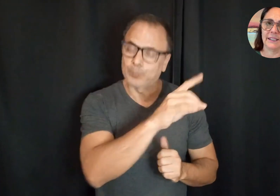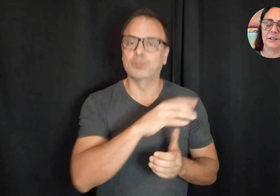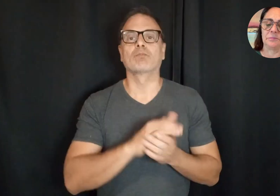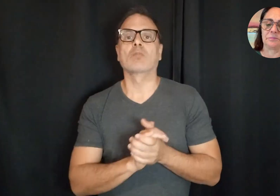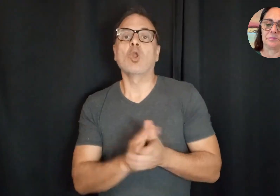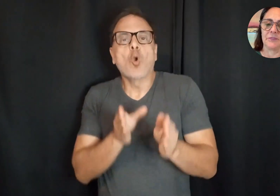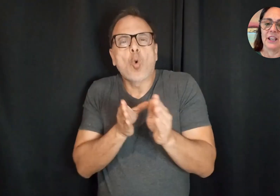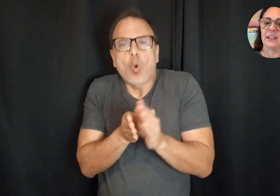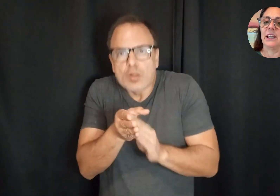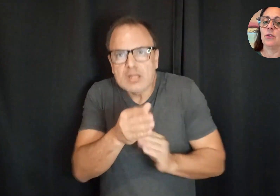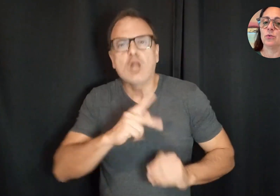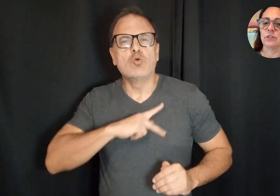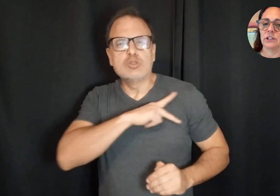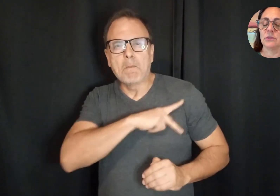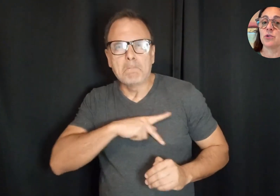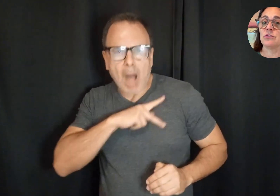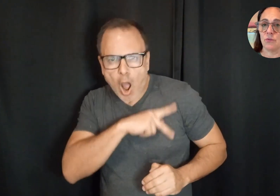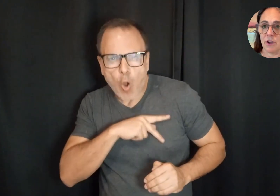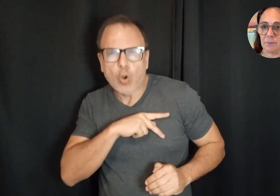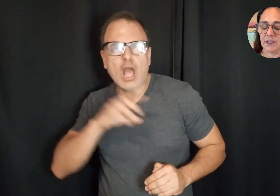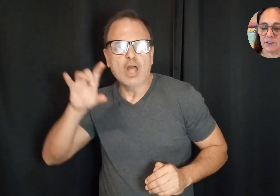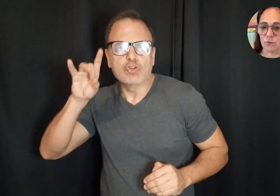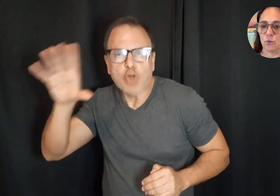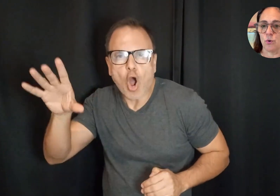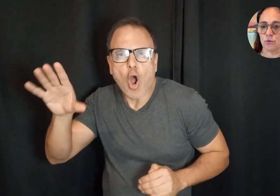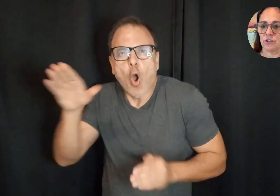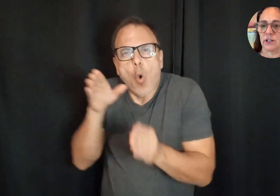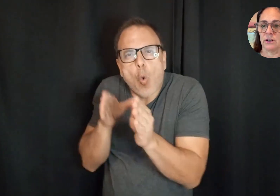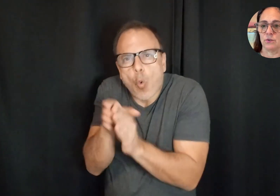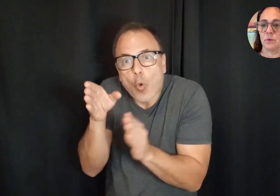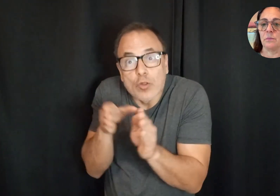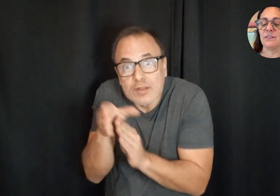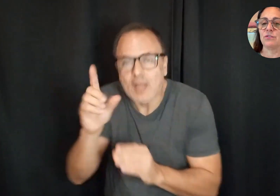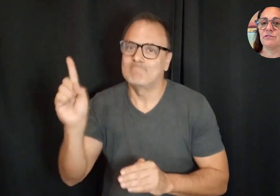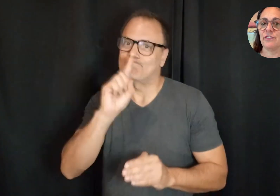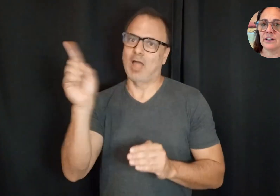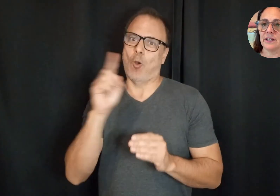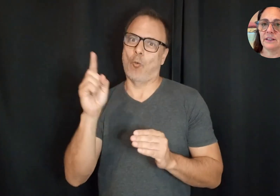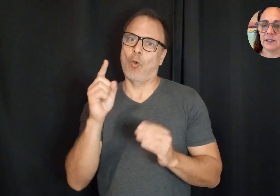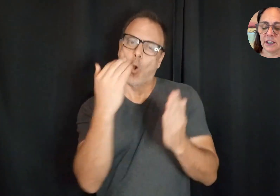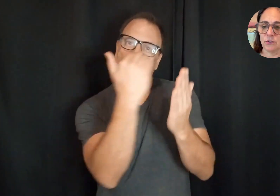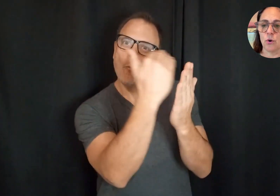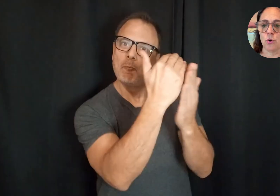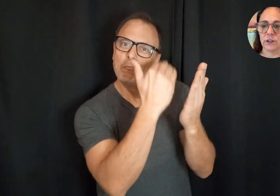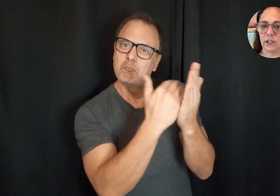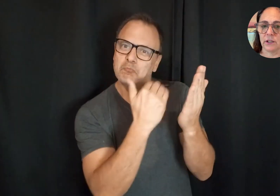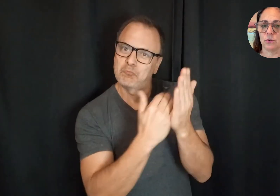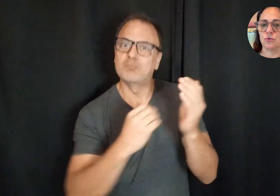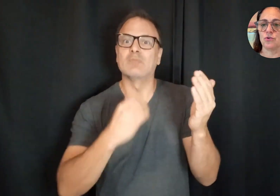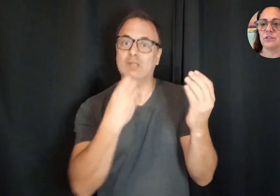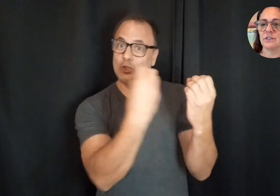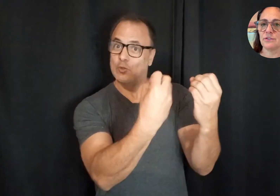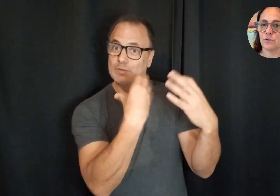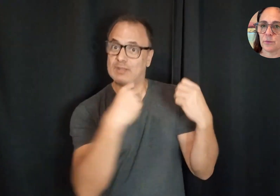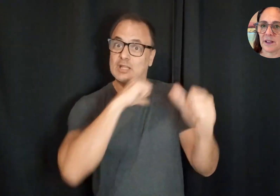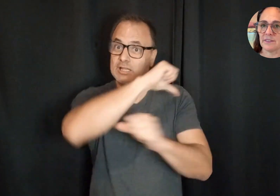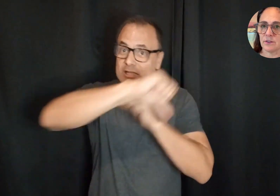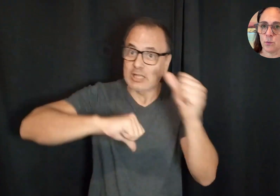Aqui encontramos não apenas um conselho, mas um verdadeiro roteiro de transformação